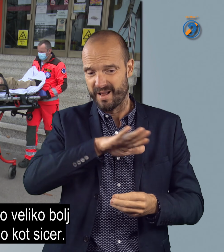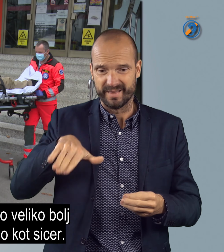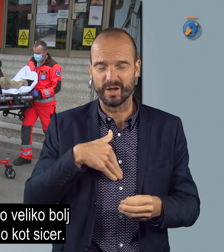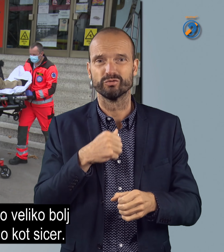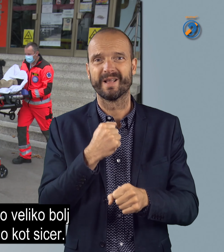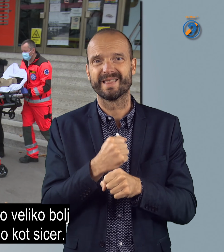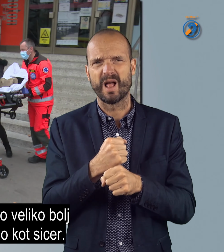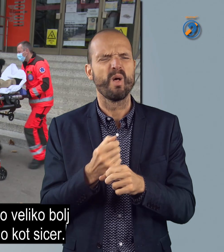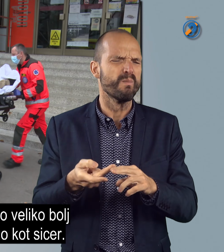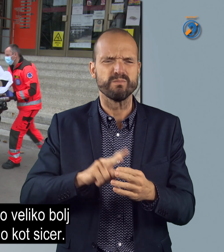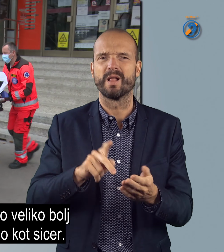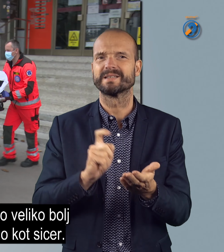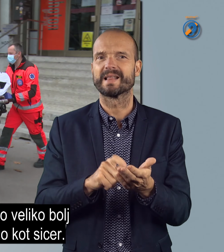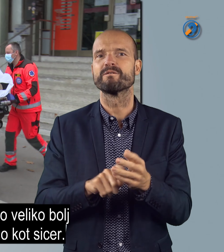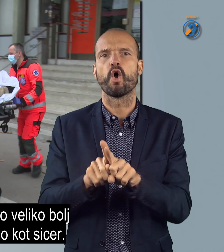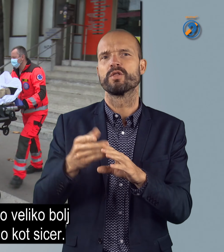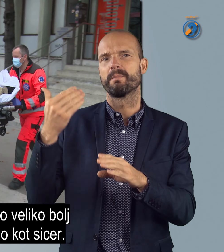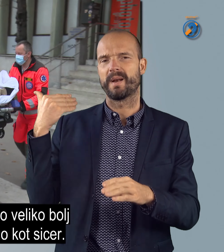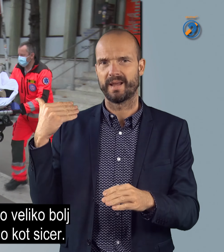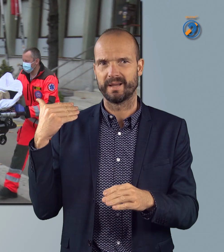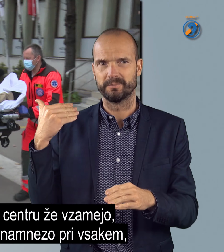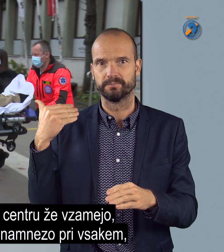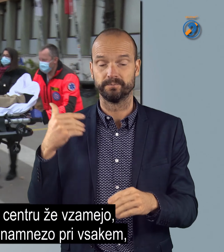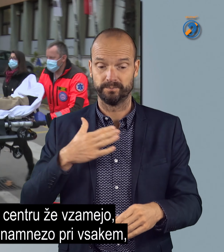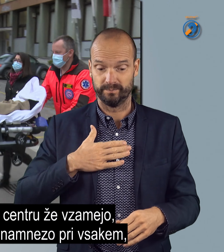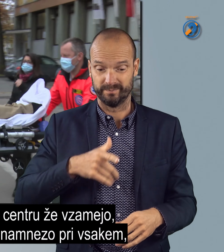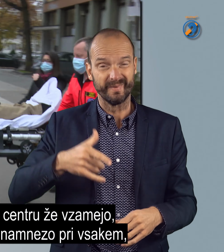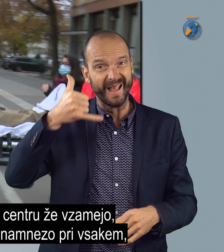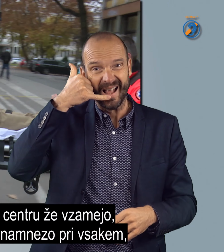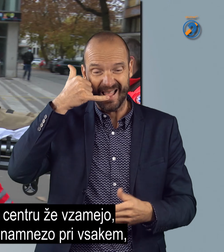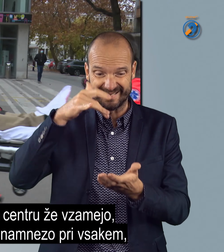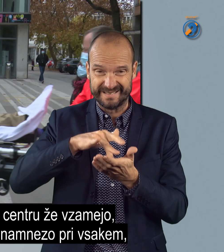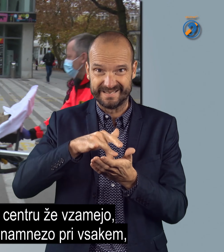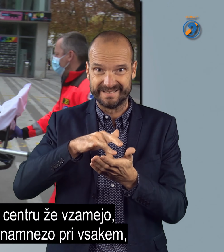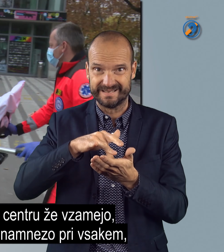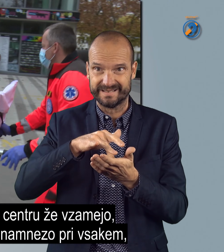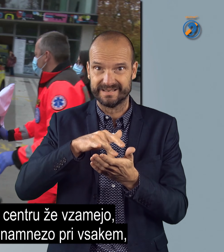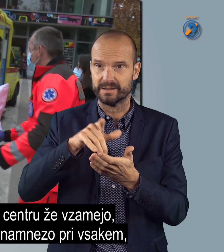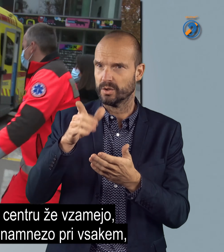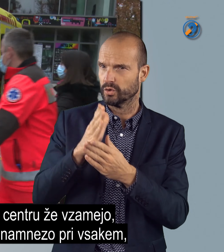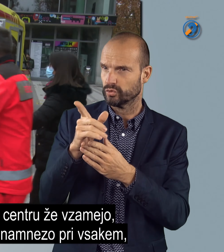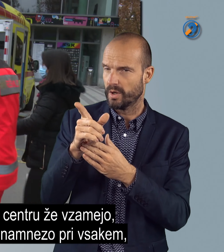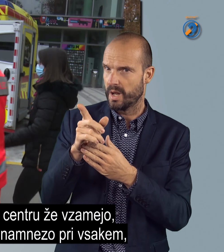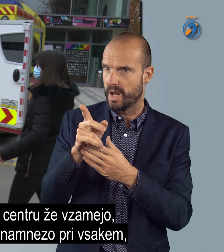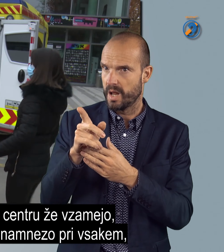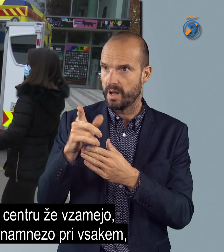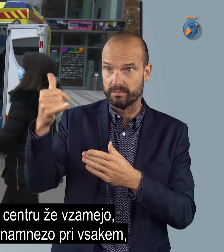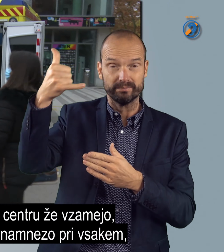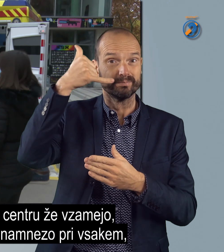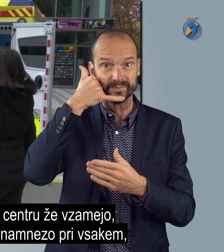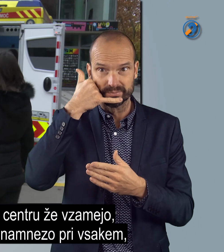delo je pač veliko bolj zahtevno kot sicer. V dispečerskem centru že vzamejo, bom rekel, COVID anamnezo, a ne, pri